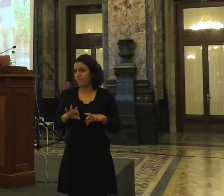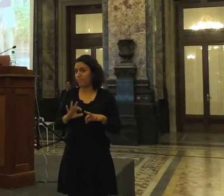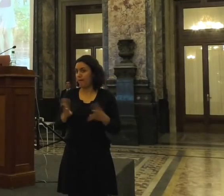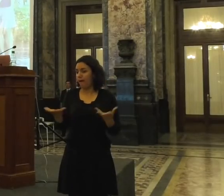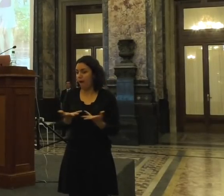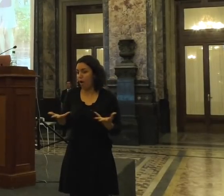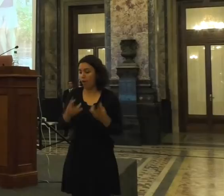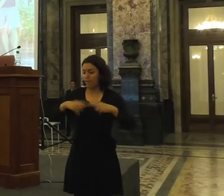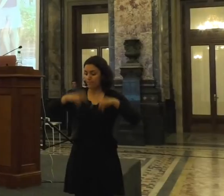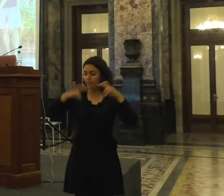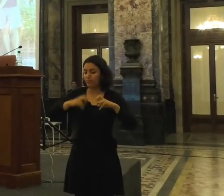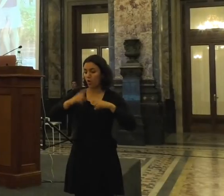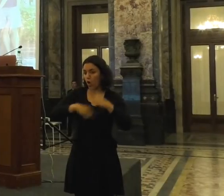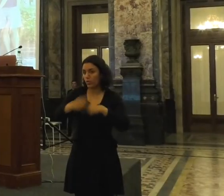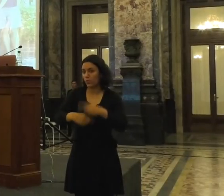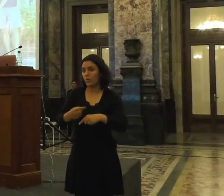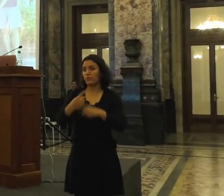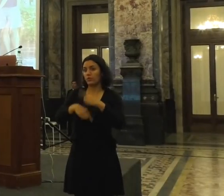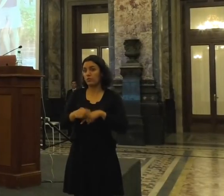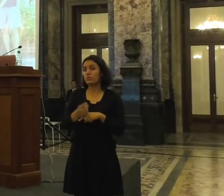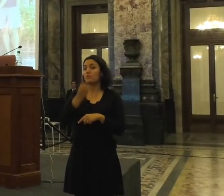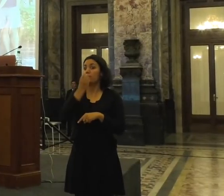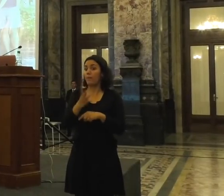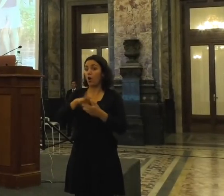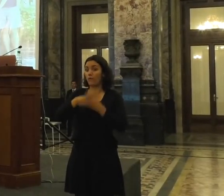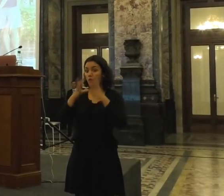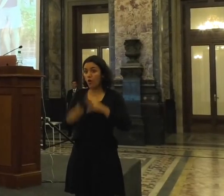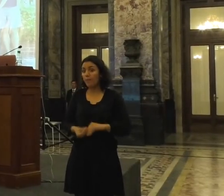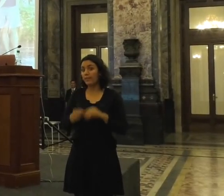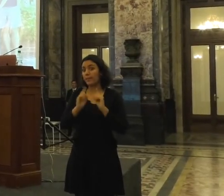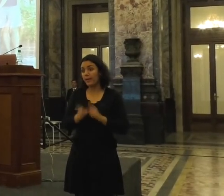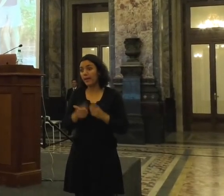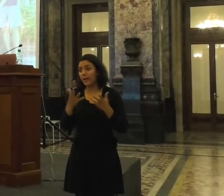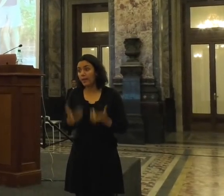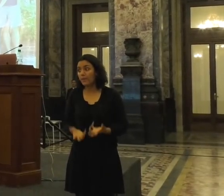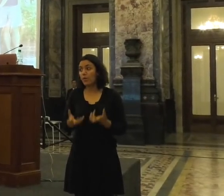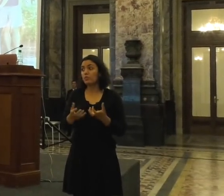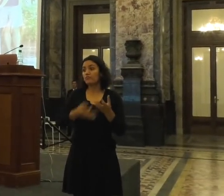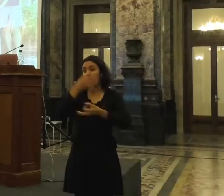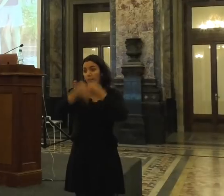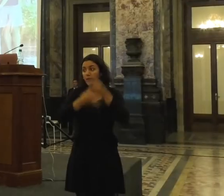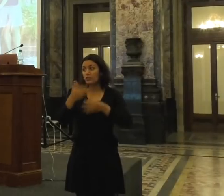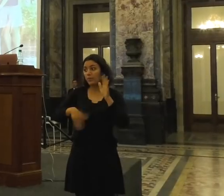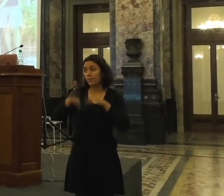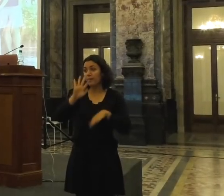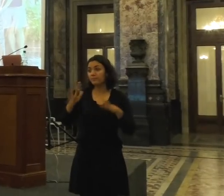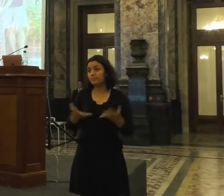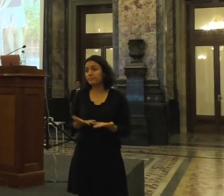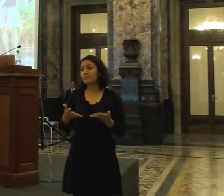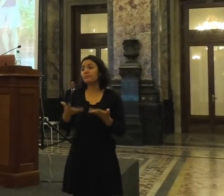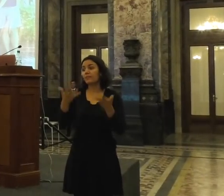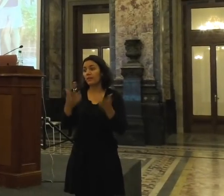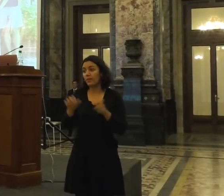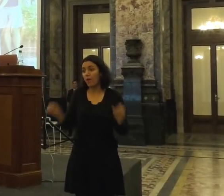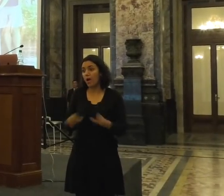de tratar de tener un mejor modelo y una una mejor explicación, estamos tratando de hacer los